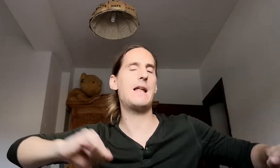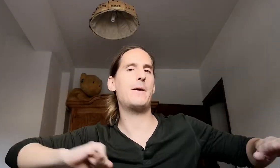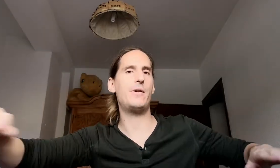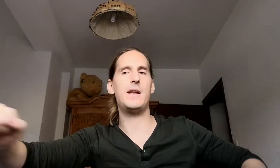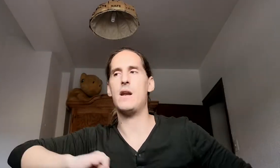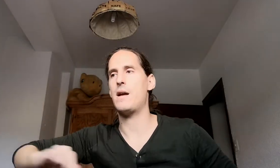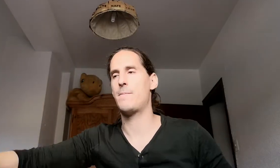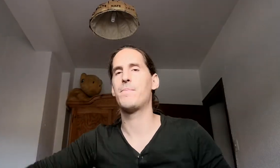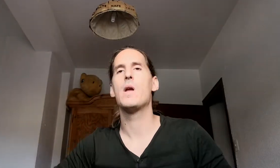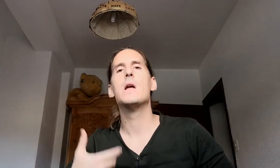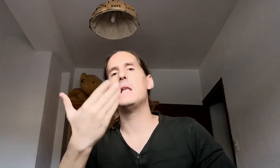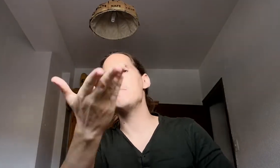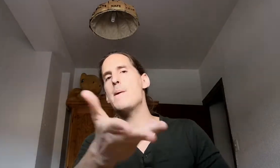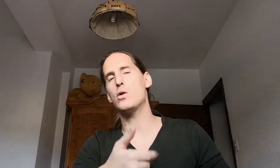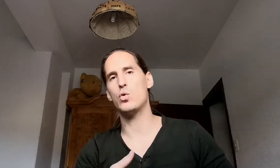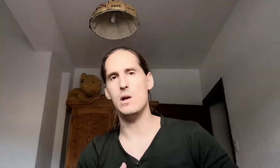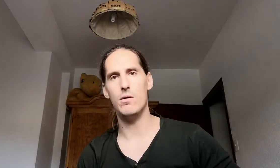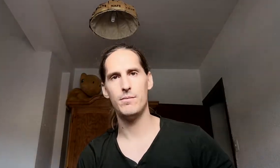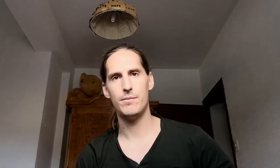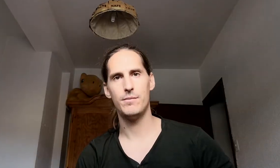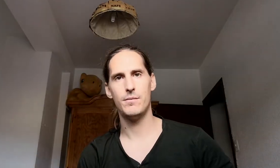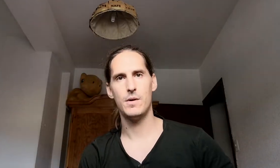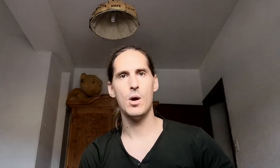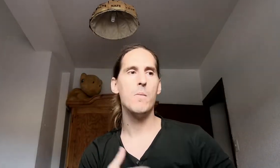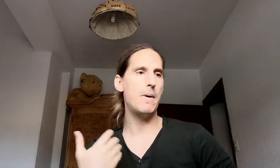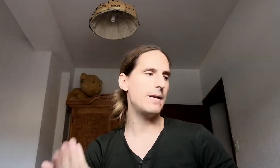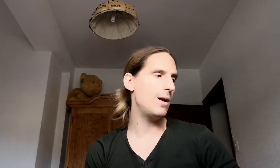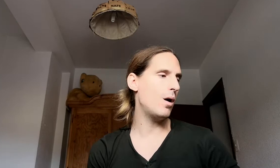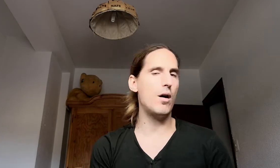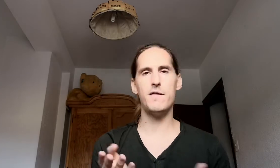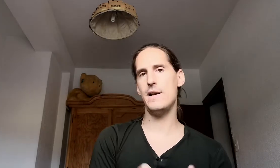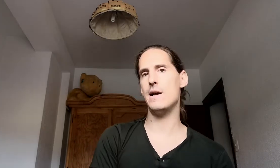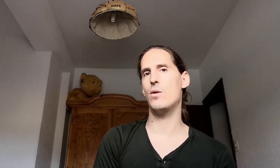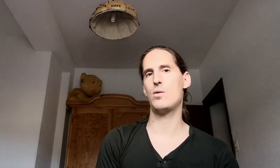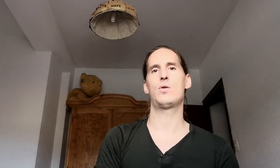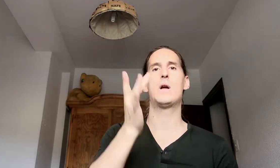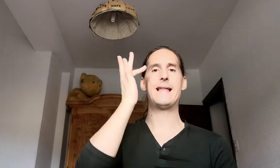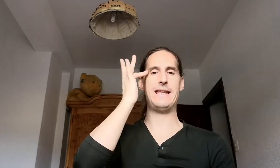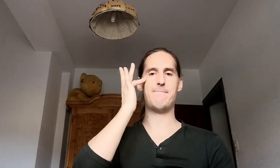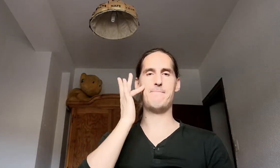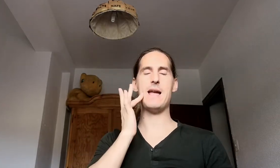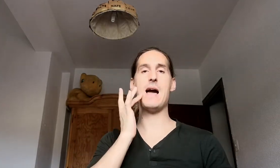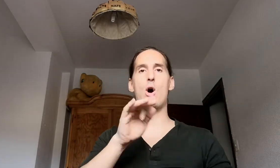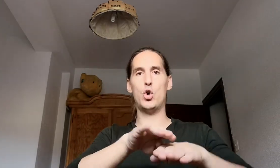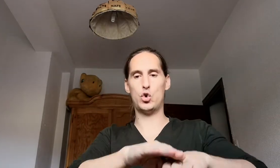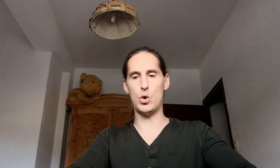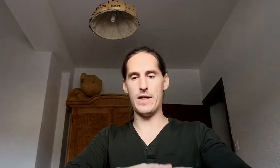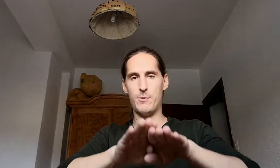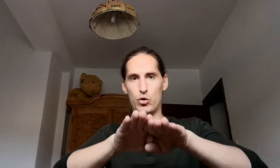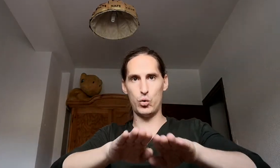la mano izquierda. Limpia el suelo. Bárrelo o frígalo. Limpia. Hacemos